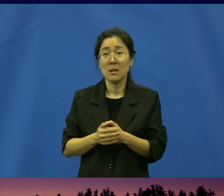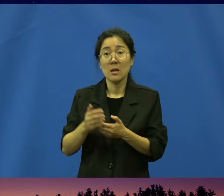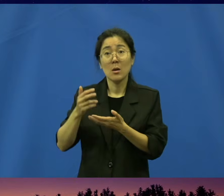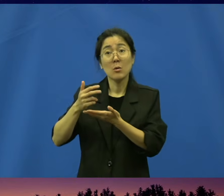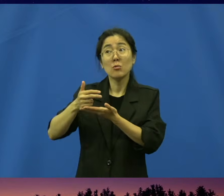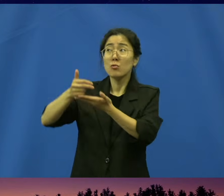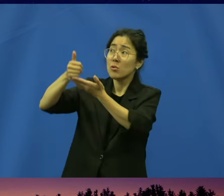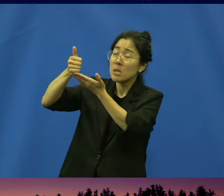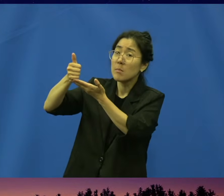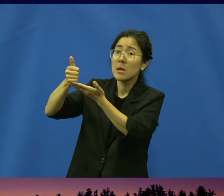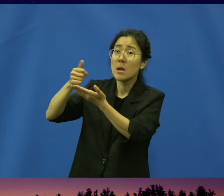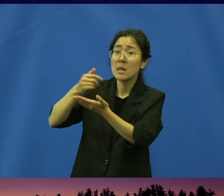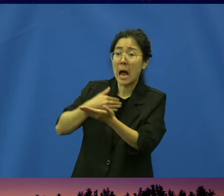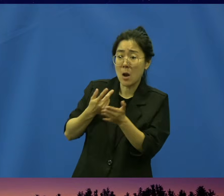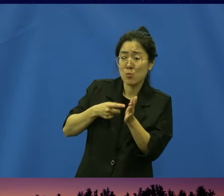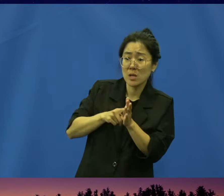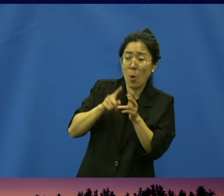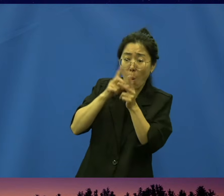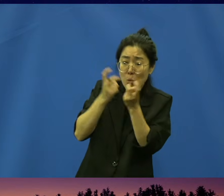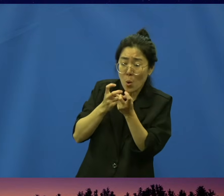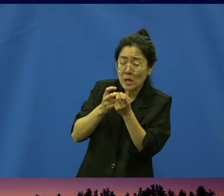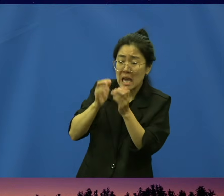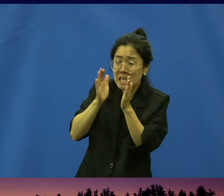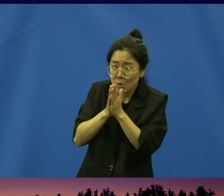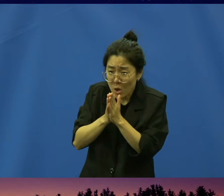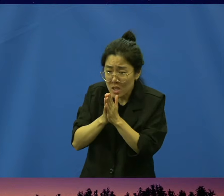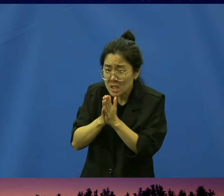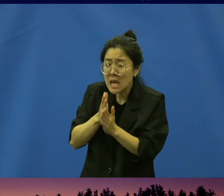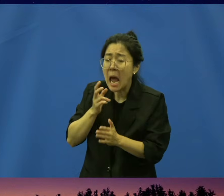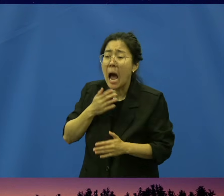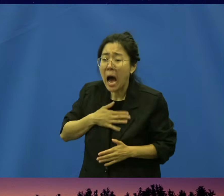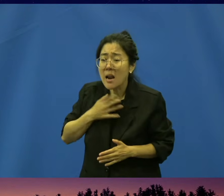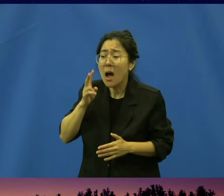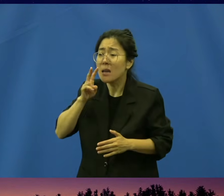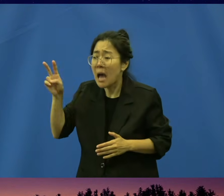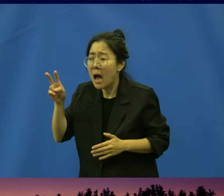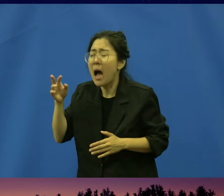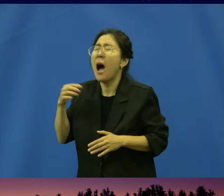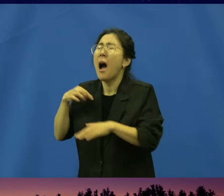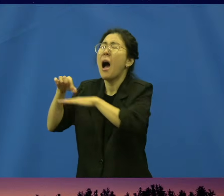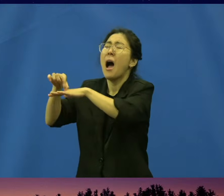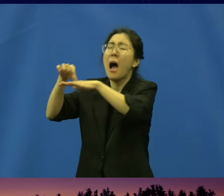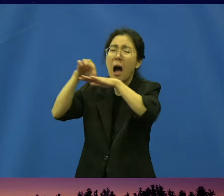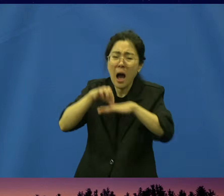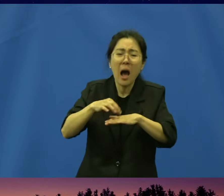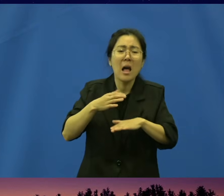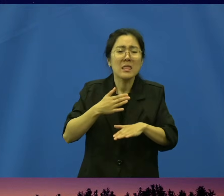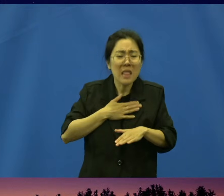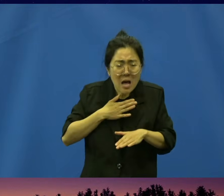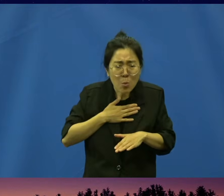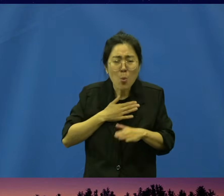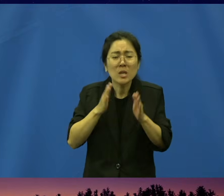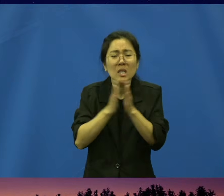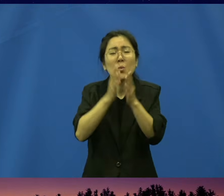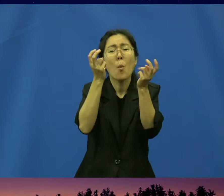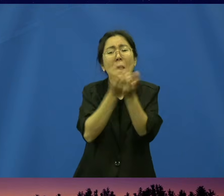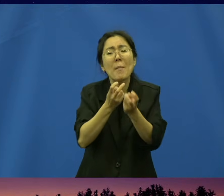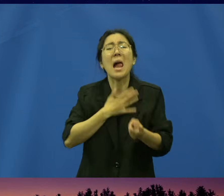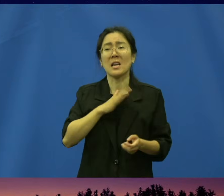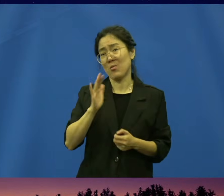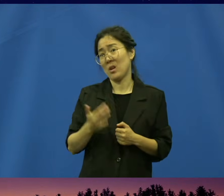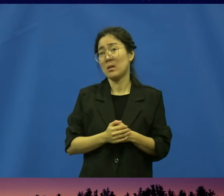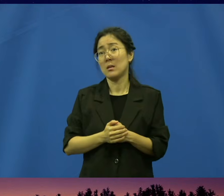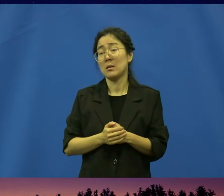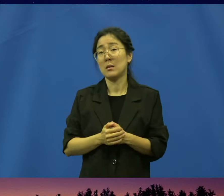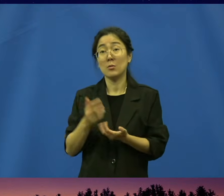그런 기도를 드릴 그런 사람들이 되지 않겠는가 하는 것을 알 수 있게 되지 않겠습니까, 여러분? 첫 번째, 우리